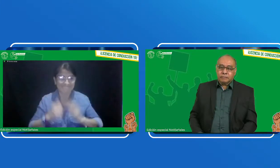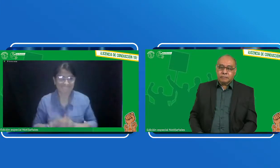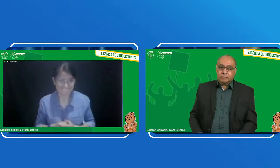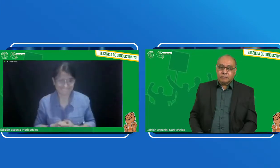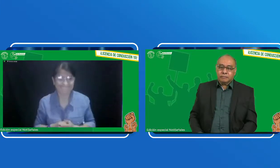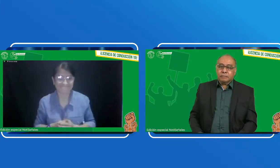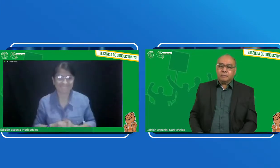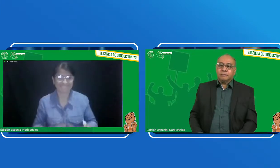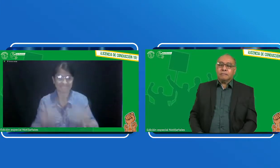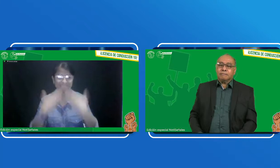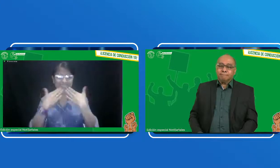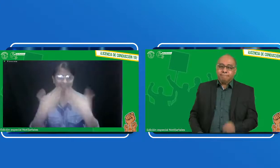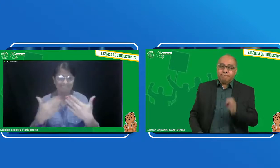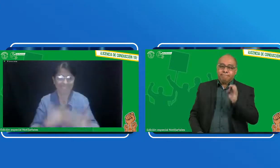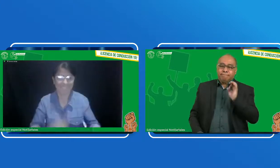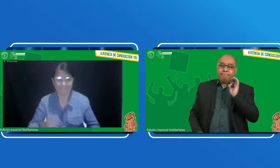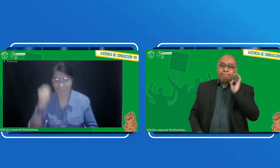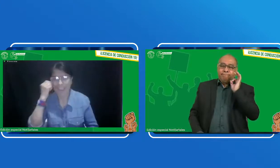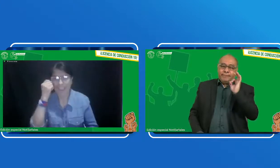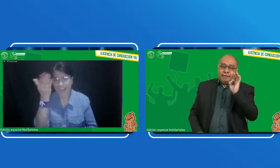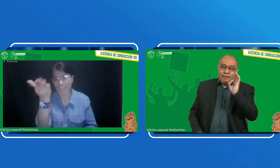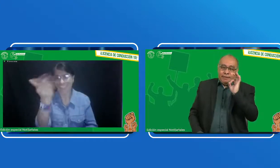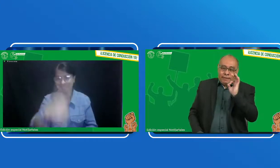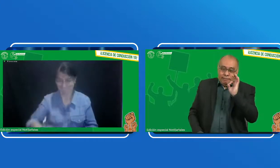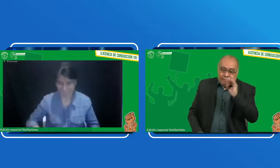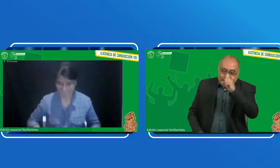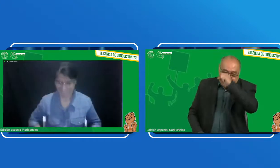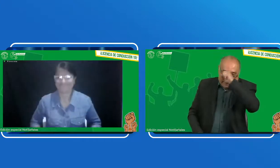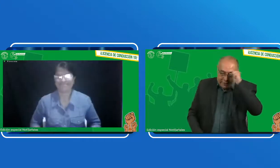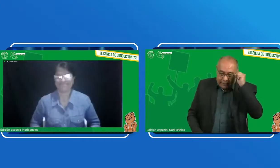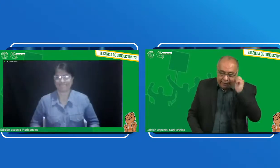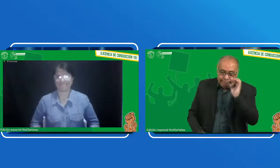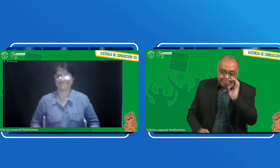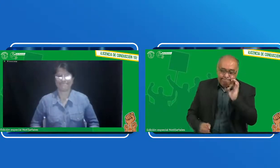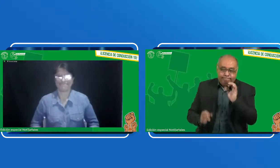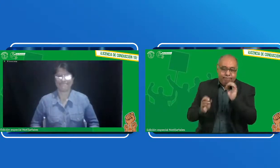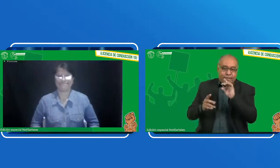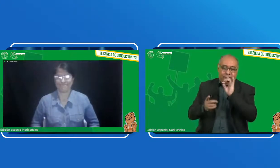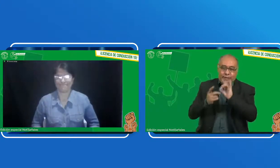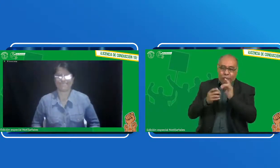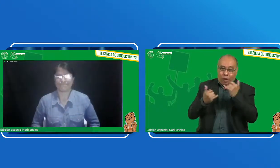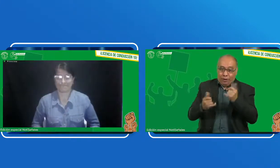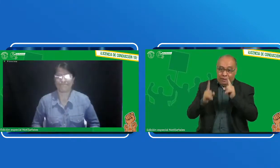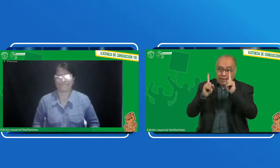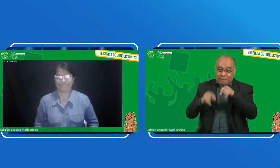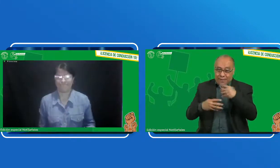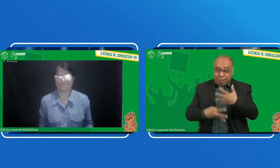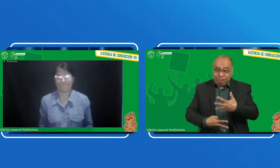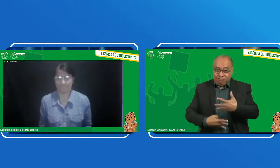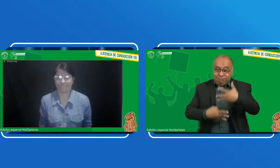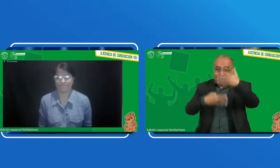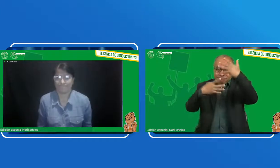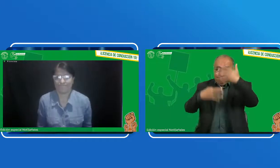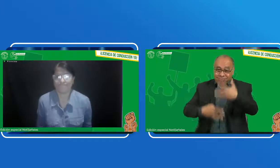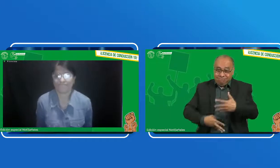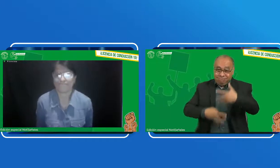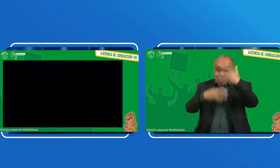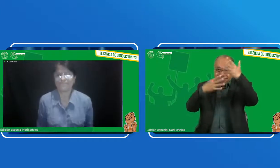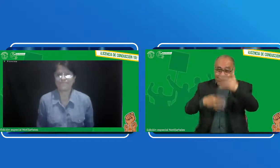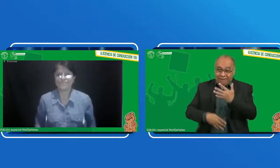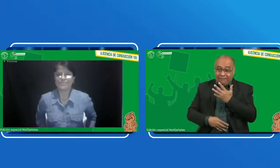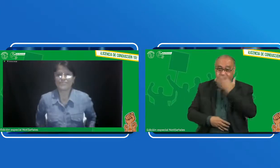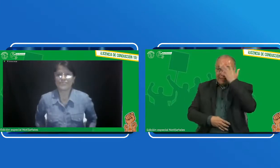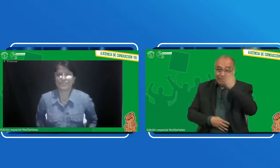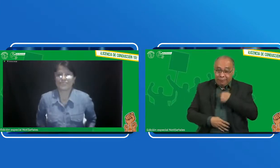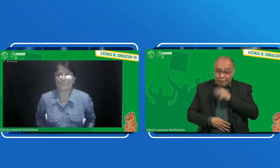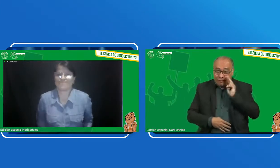de comentarios para saber cuál es su percepción. Muchas gracias. Adelante, Henry. Perfecto, Sandra. Muchas gracias.